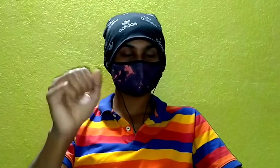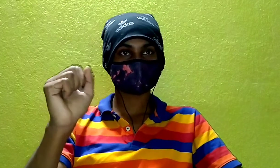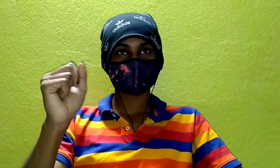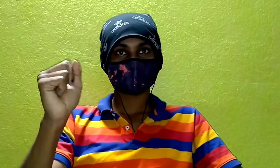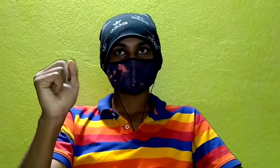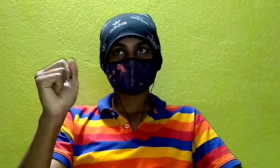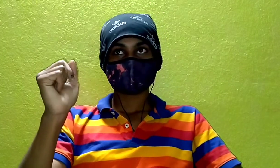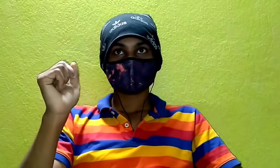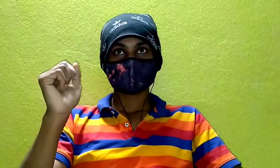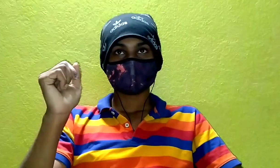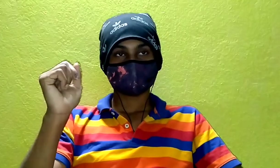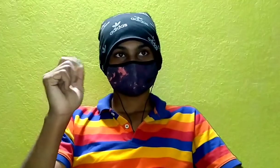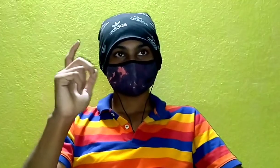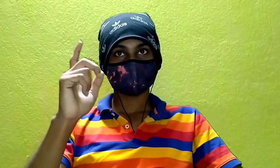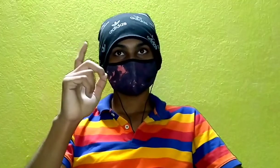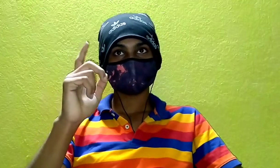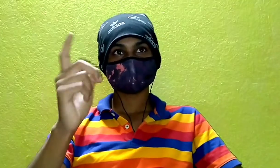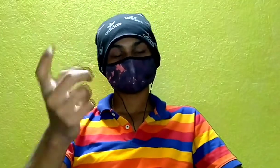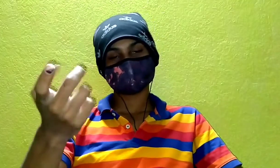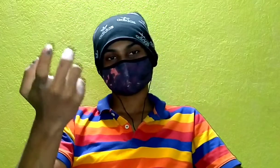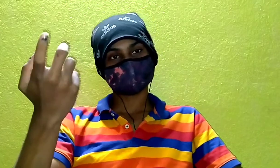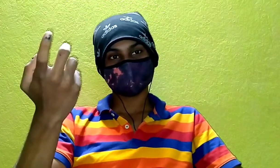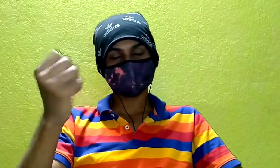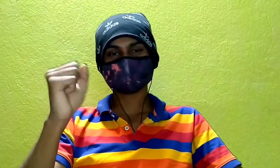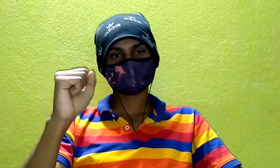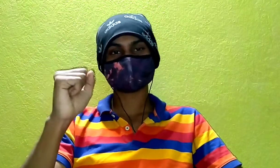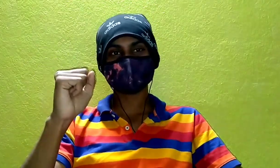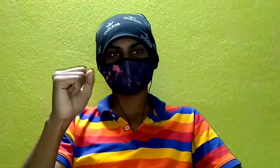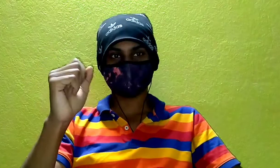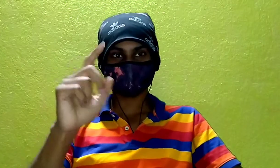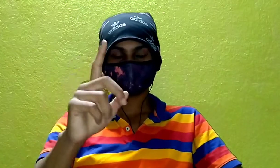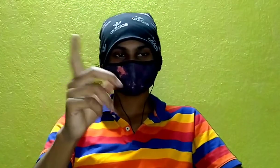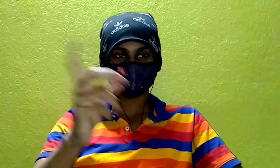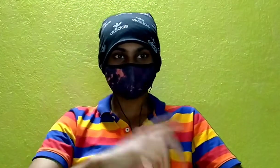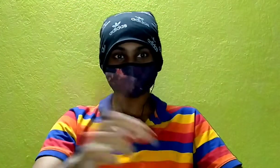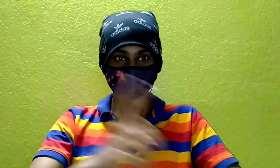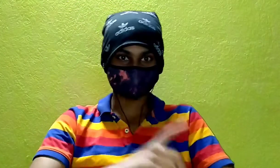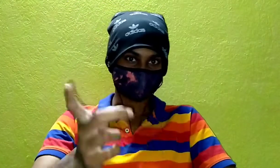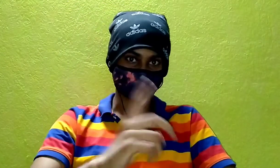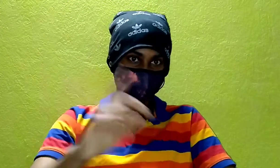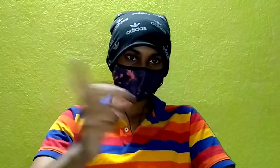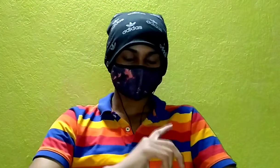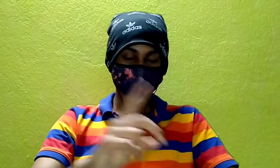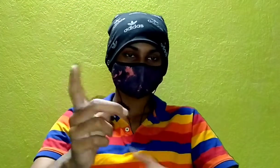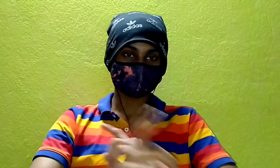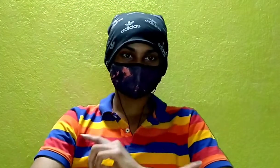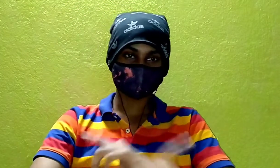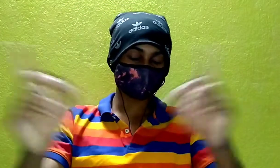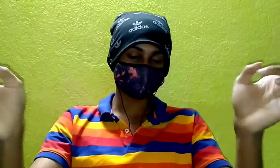ओं यह तो यह तो गलत यह तो क्रॉप करना है मतलब पूरा